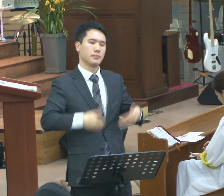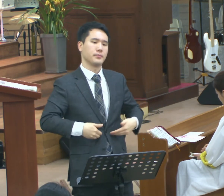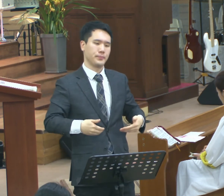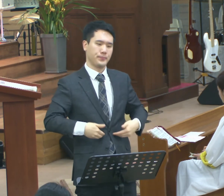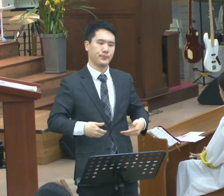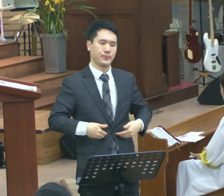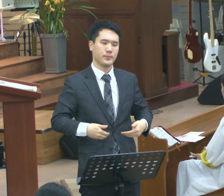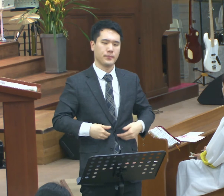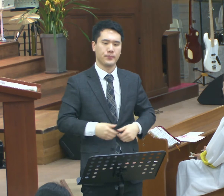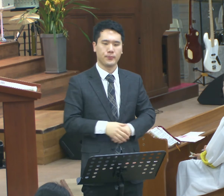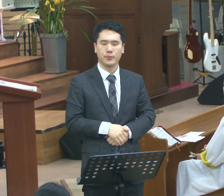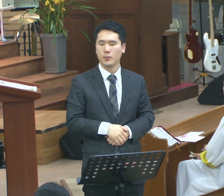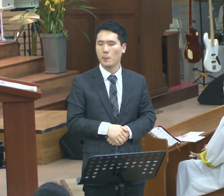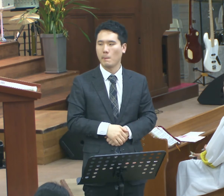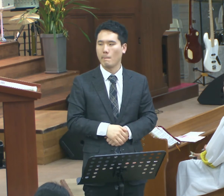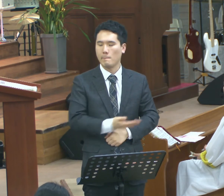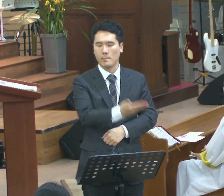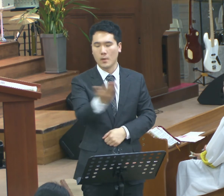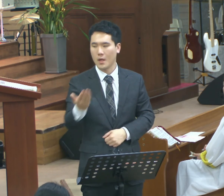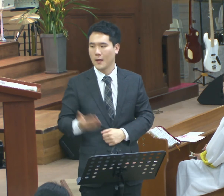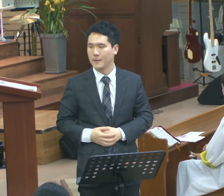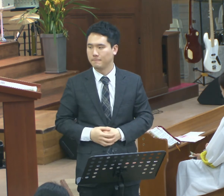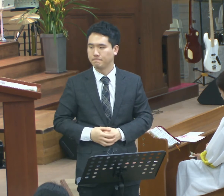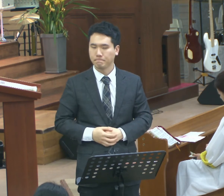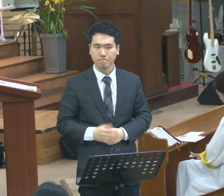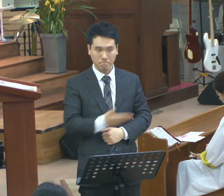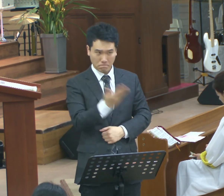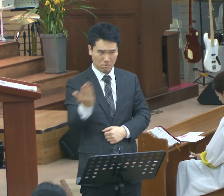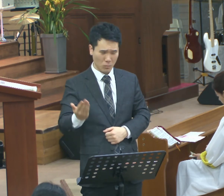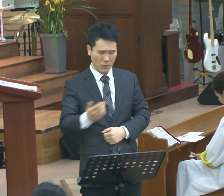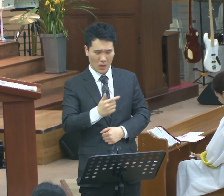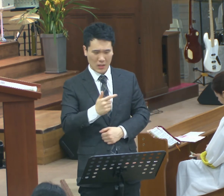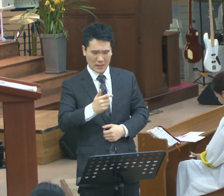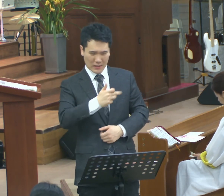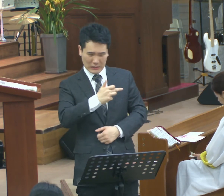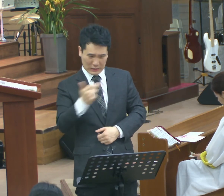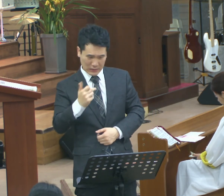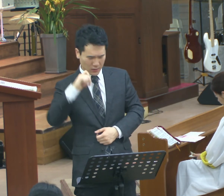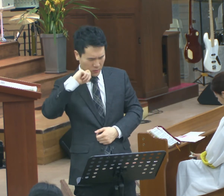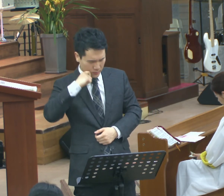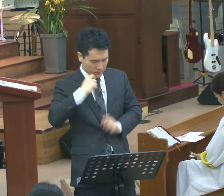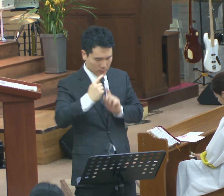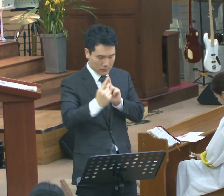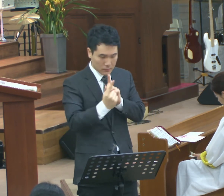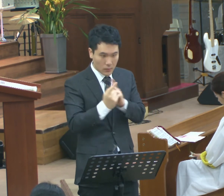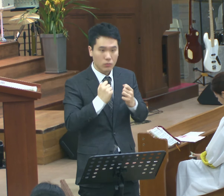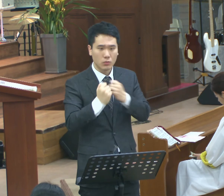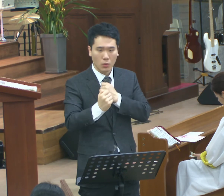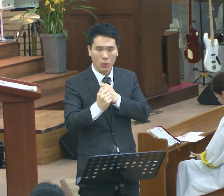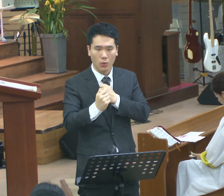가르쳐줘요. 성도 여러분, 여러분이 굉장히 큰 어려움이 있다고 해도 주님은 다 보고